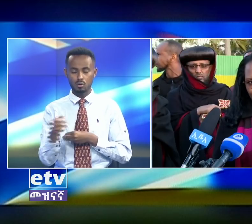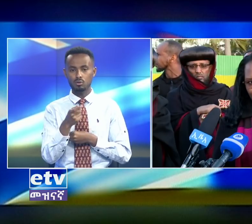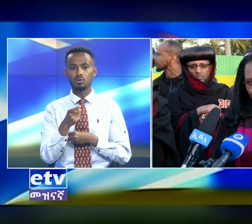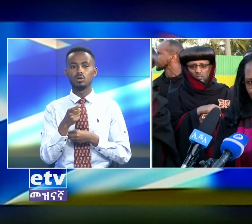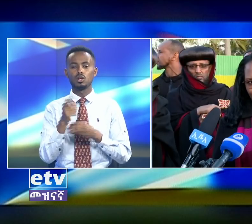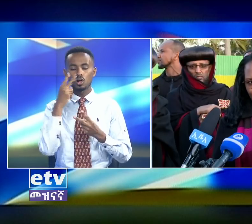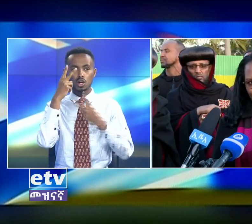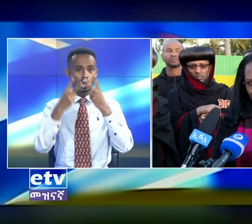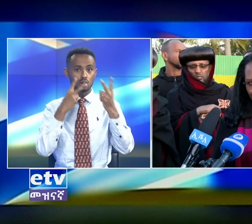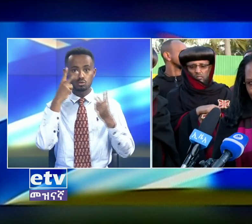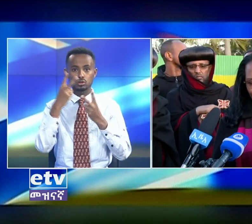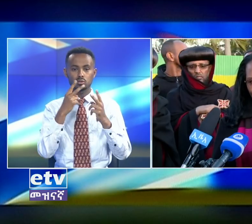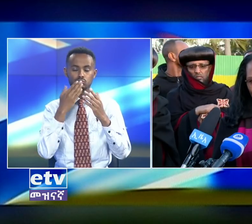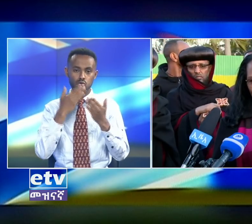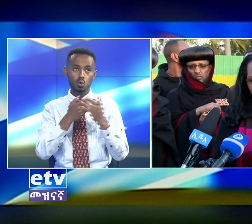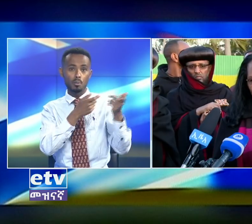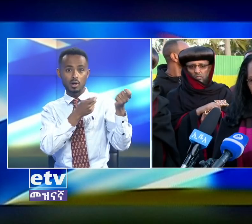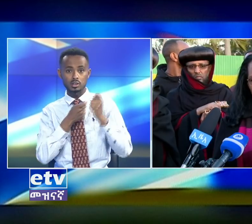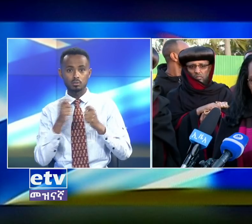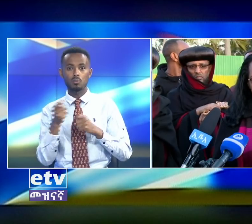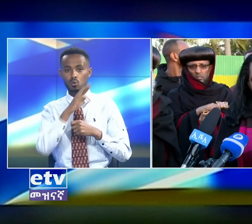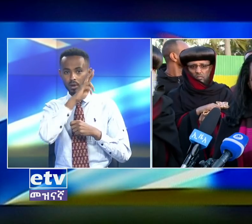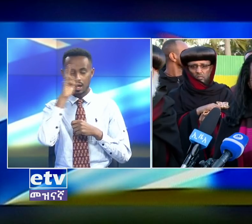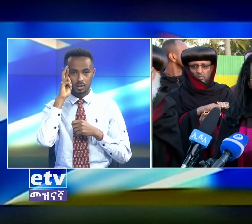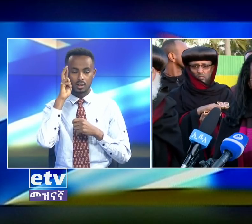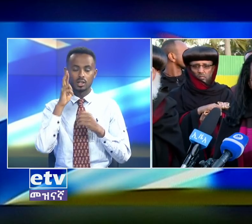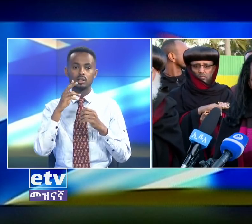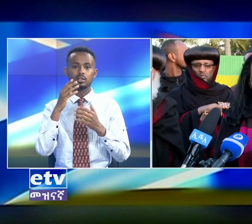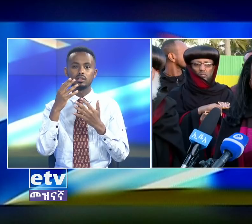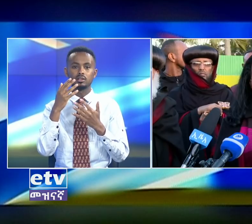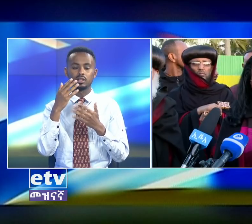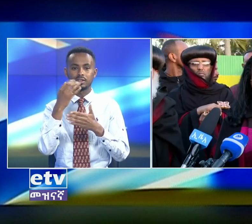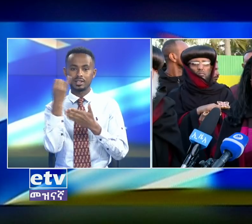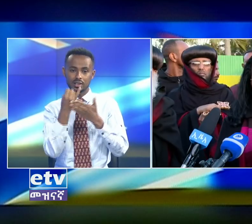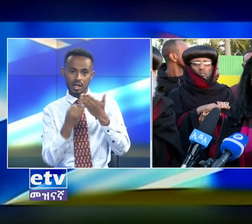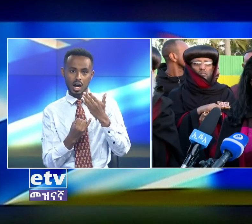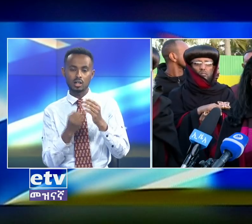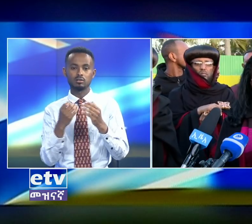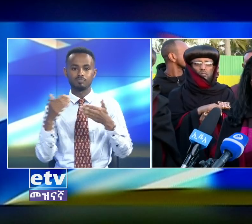ለቱሪስትም ትልቅ መስህብ በመሆኑ ምክንያት ገጽታው እሴቱም